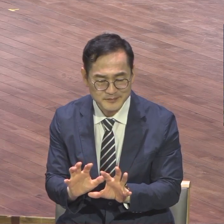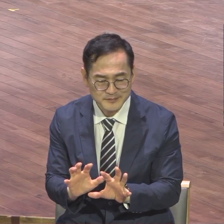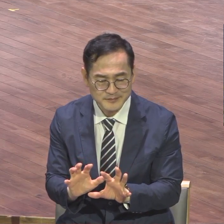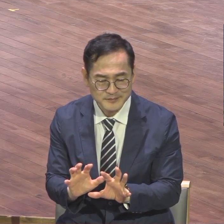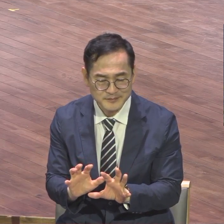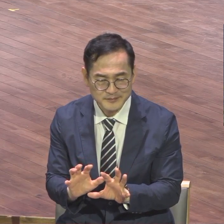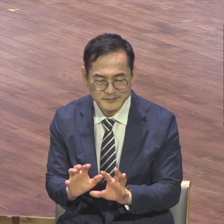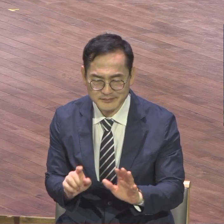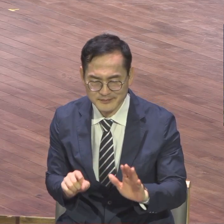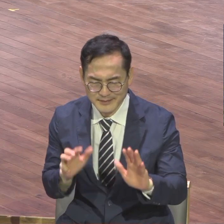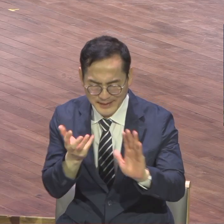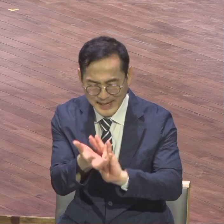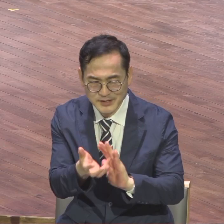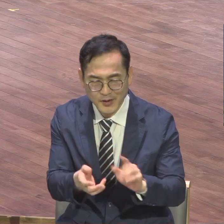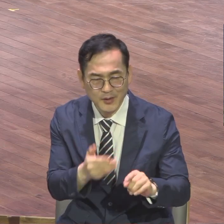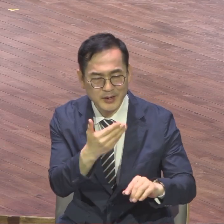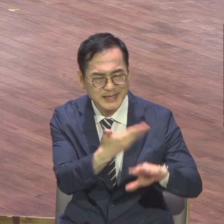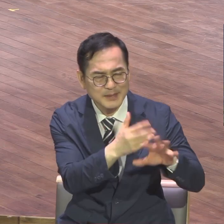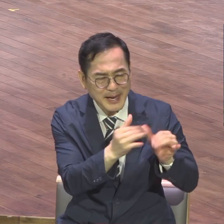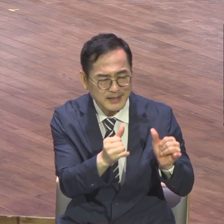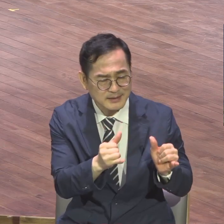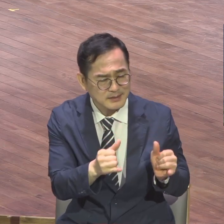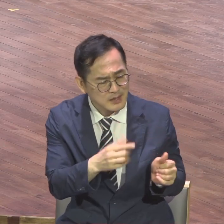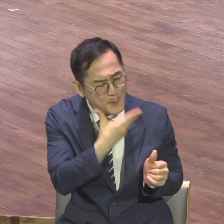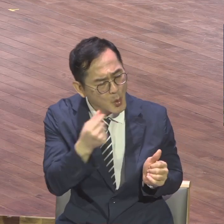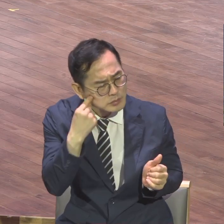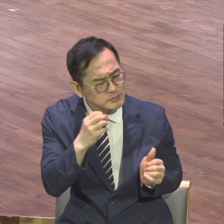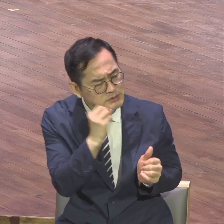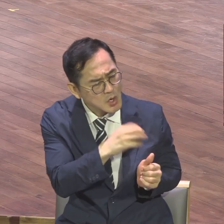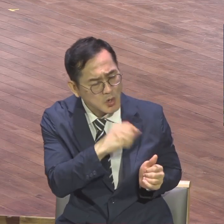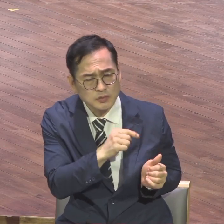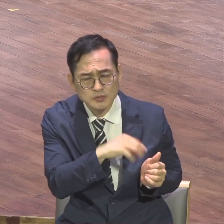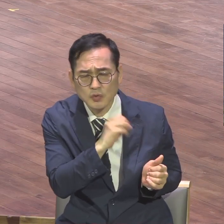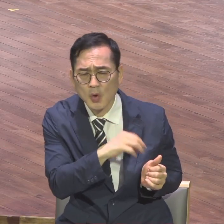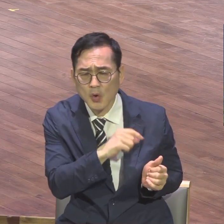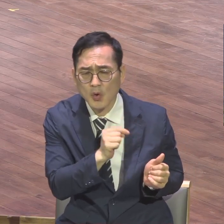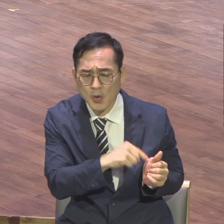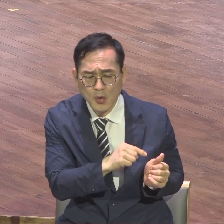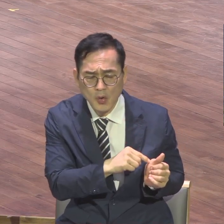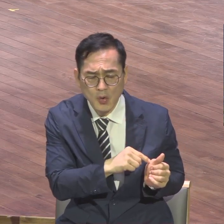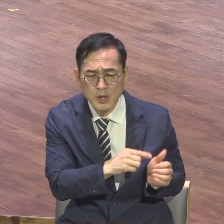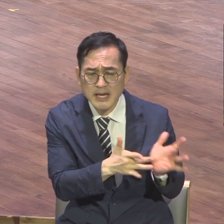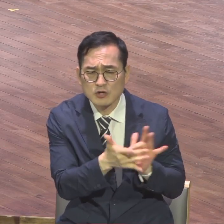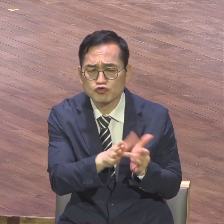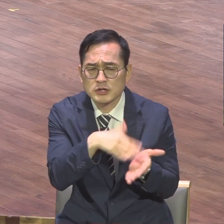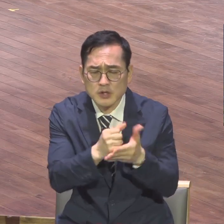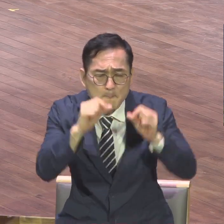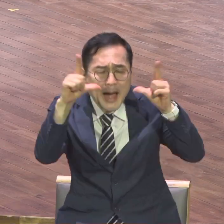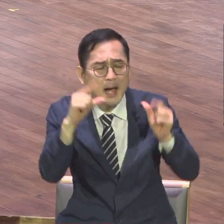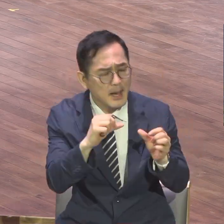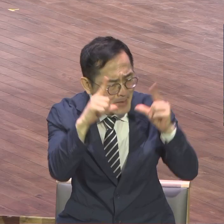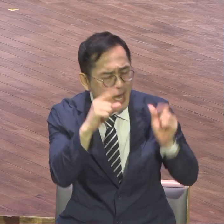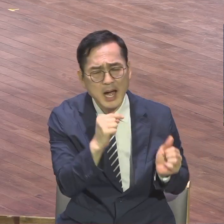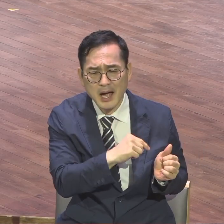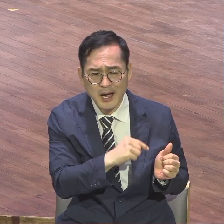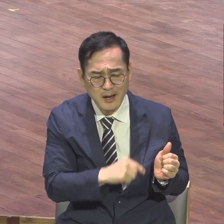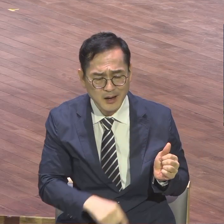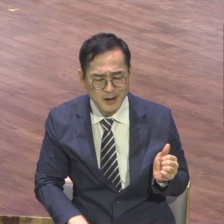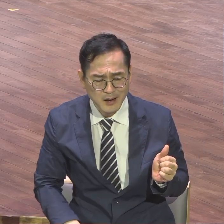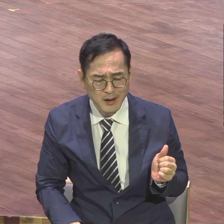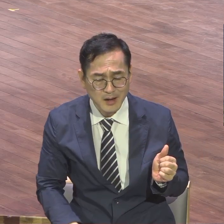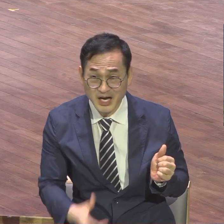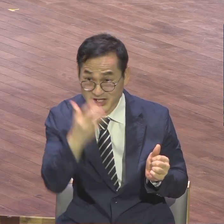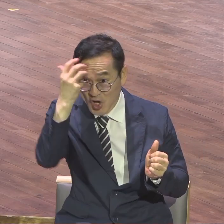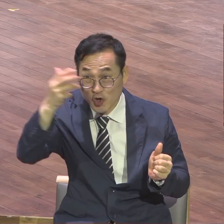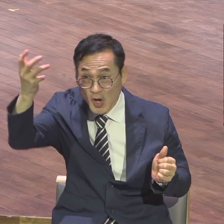본부 간 거지요. 가가지고 이방인들에게 우리가 복음을 전했더니 이방인들에게 예수가 그리스도를 복음을 전했더니